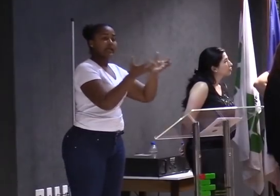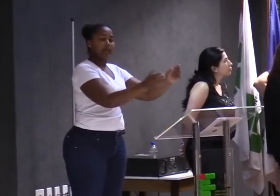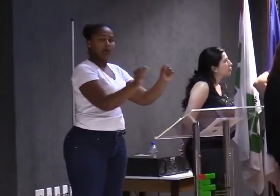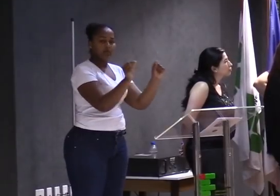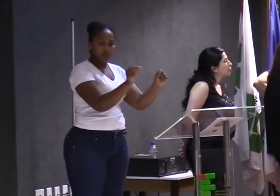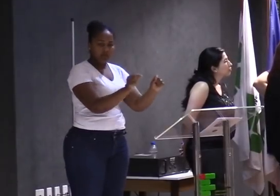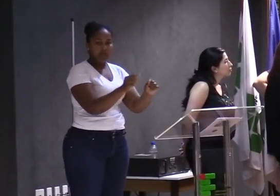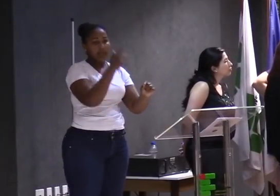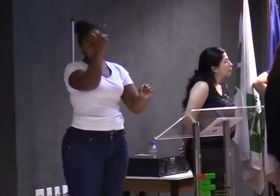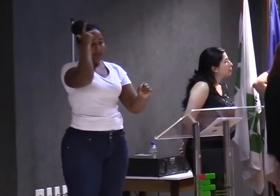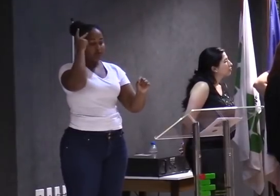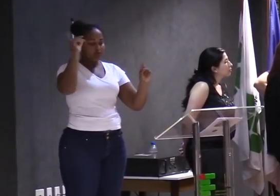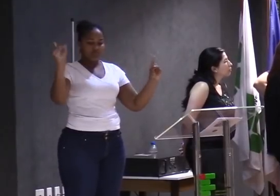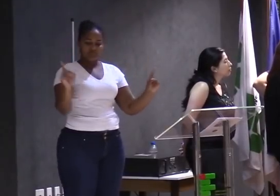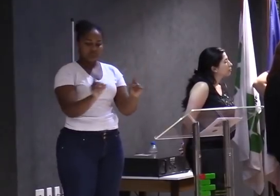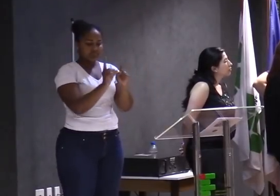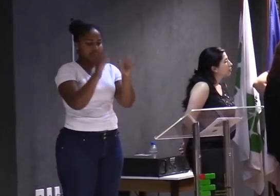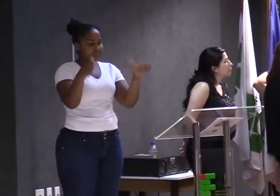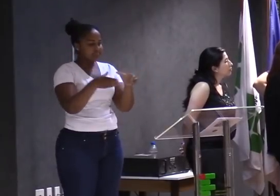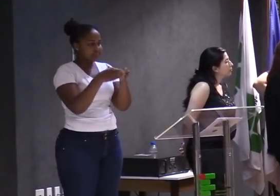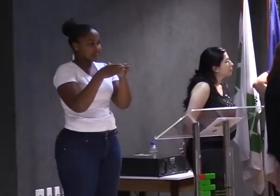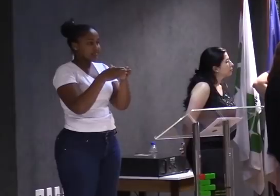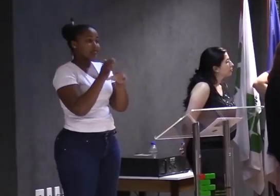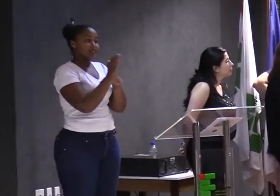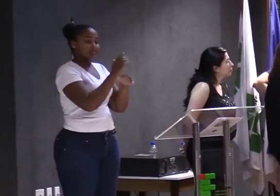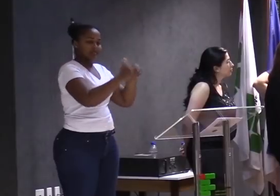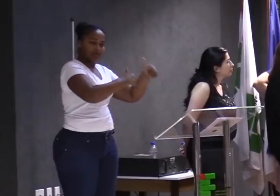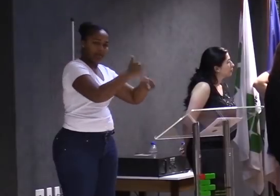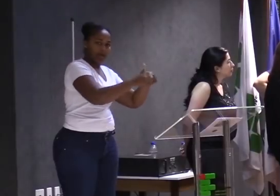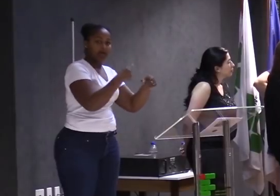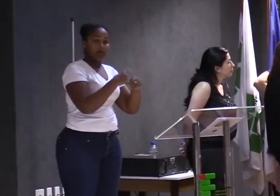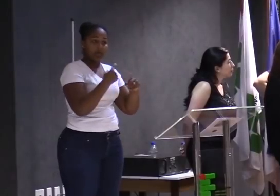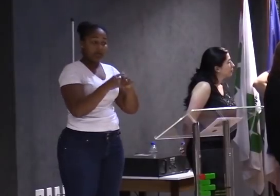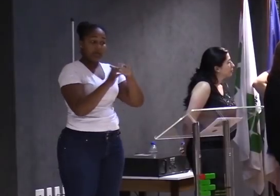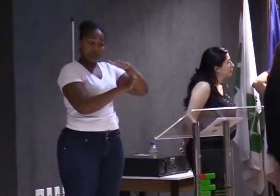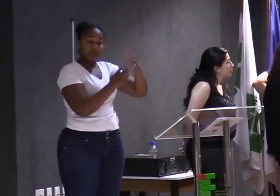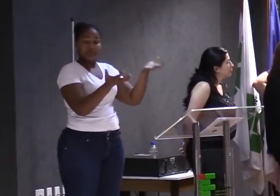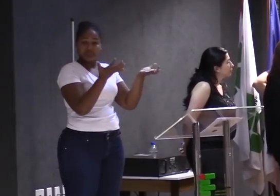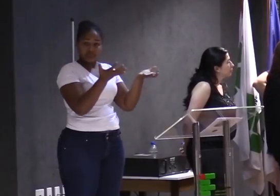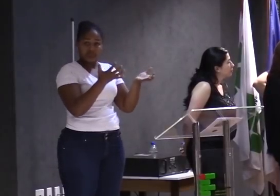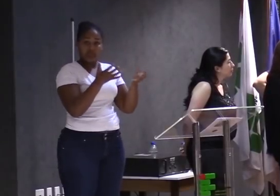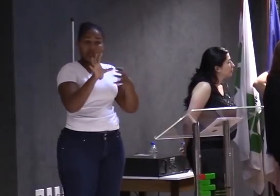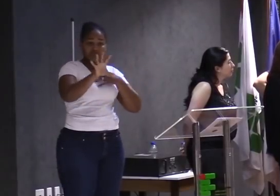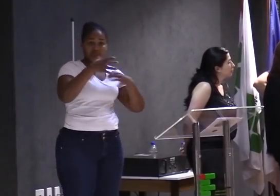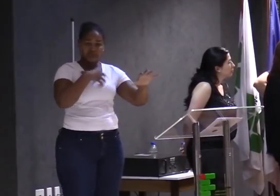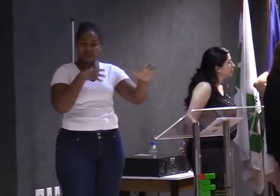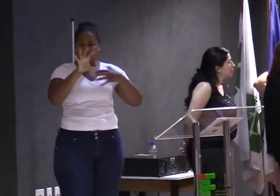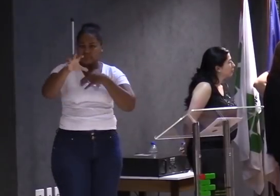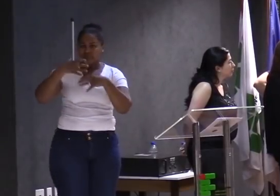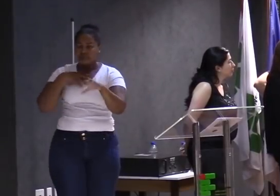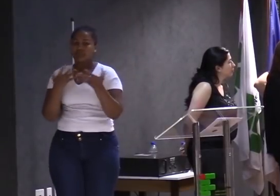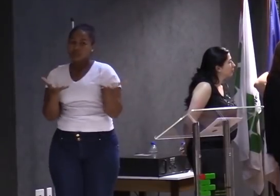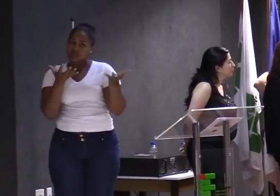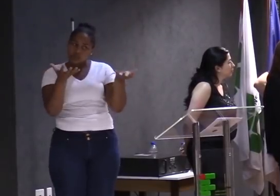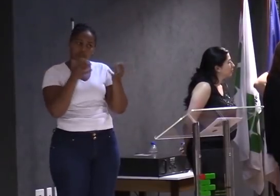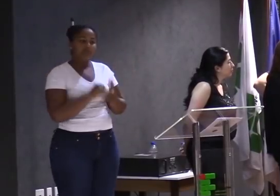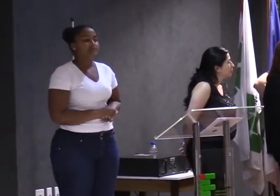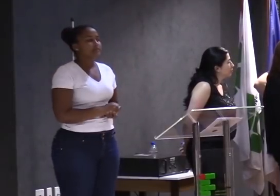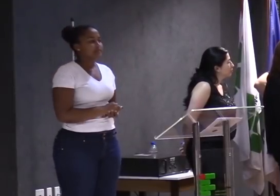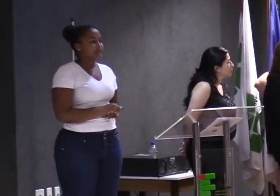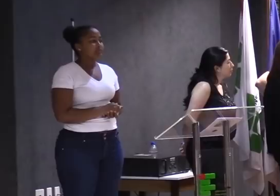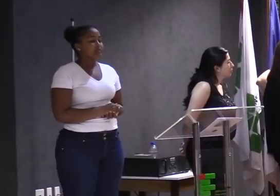Né? Funcionários em grupo, a gente tem muito mais. Então, é isso que a gente tem que estar falando com os alunos no dia a dia em sala de